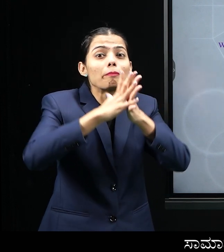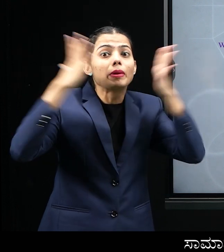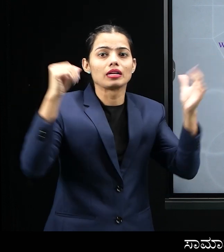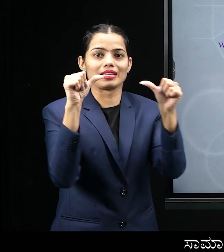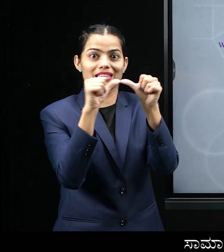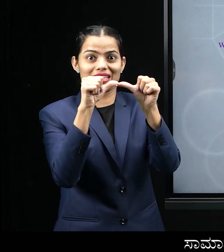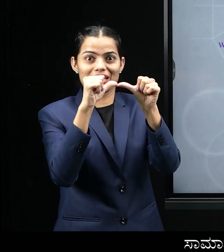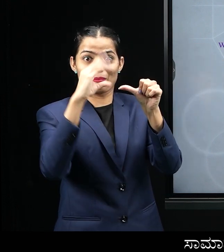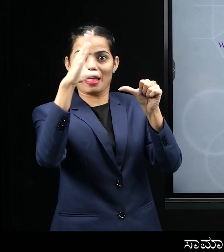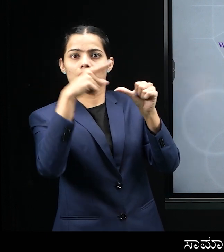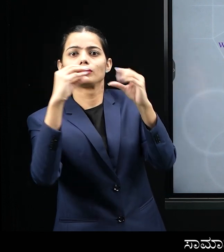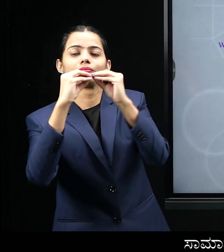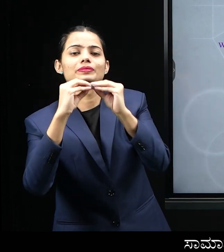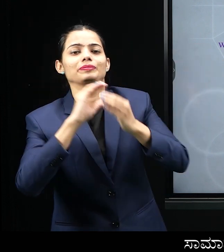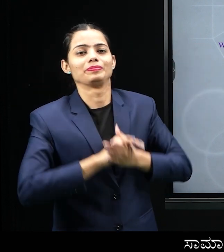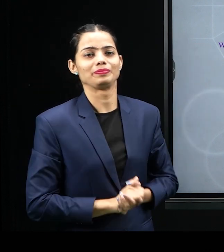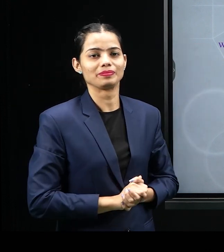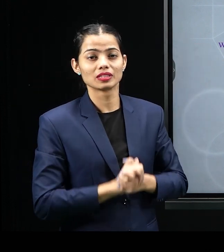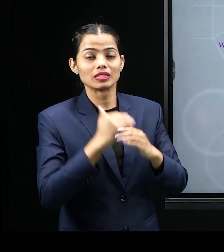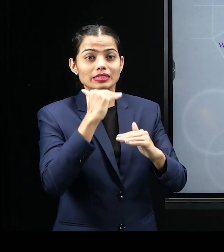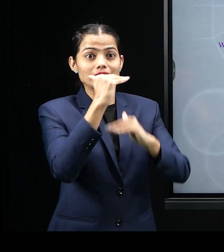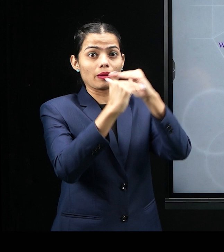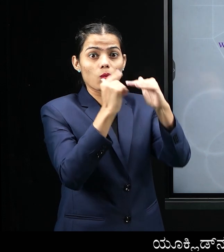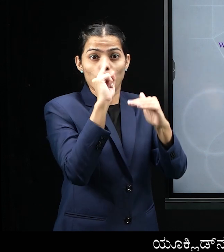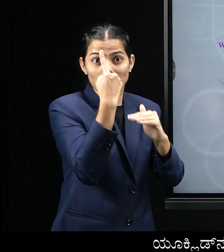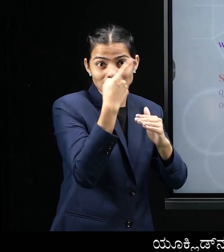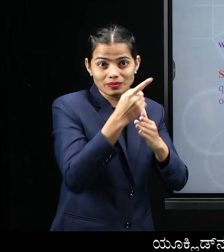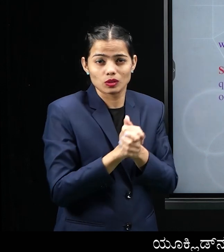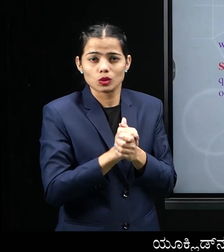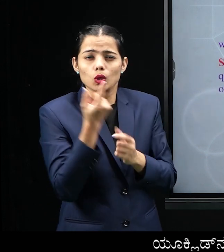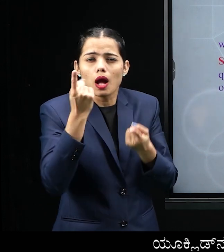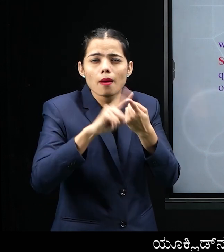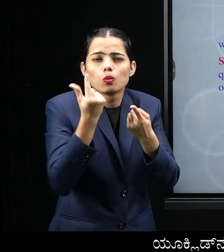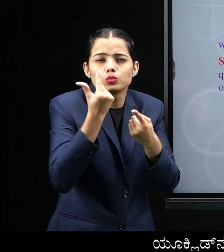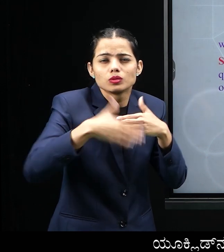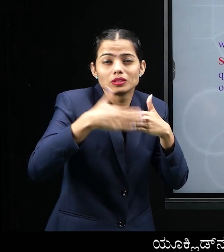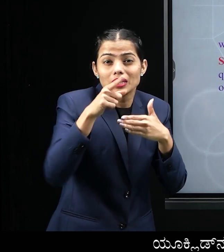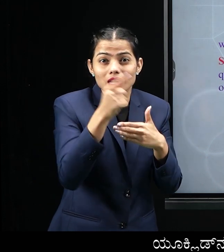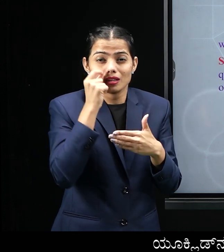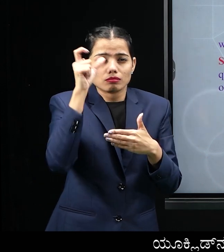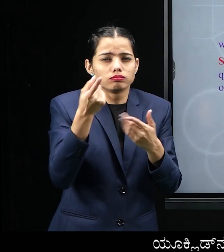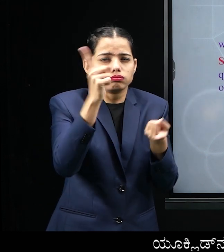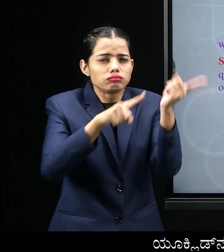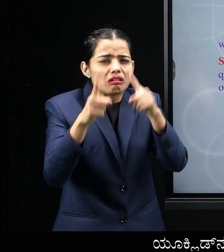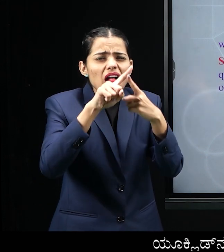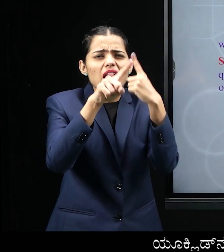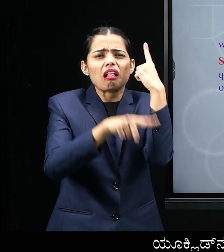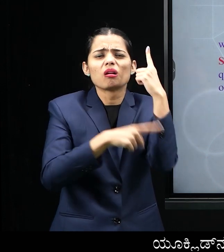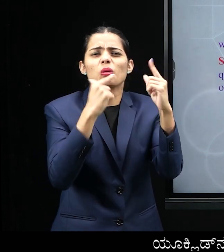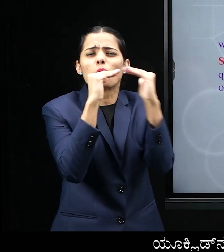ಎ ಇದಕ್ಕಿಂತ ಹೆಚ್ಚು ಬಿ. ಹಂತ 1. ಯೂಕ್ಲಿಡ್ನ ವಿಭಾಗ ಲೆಮಾ a BQ+R